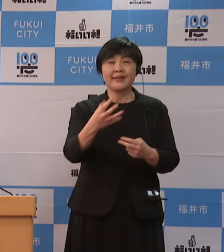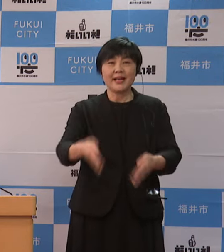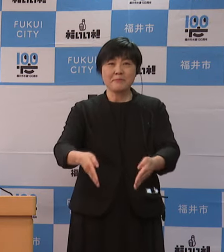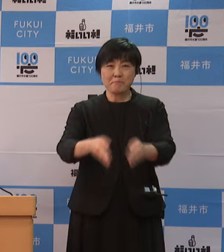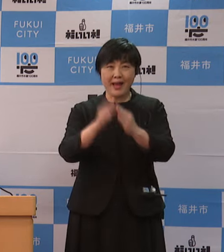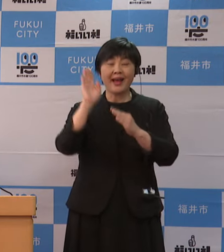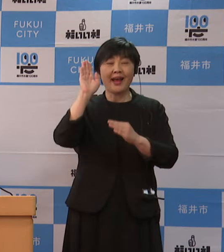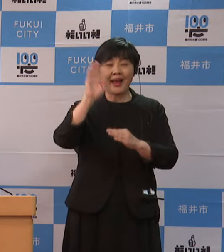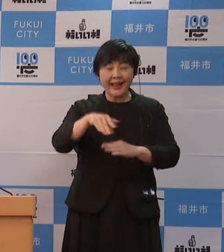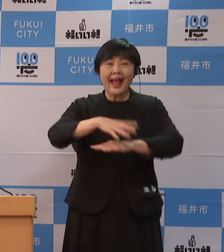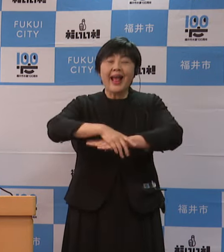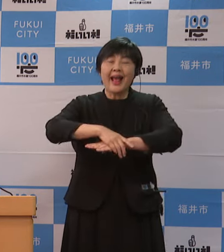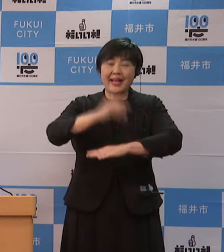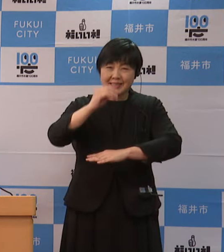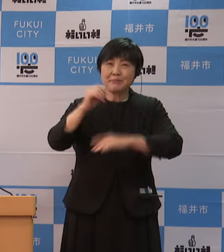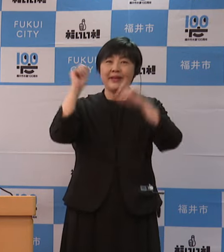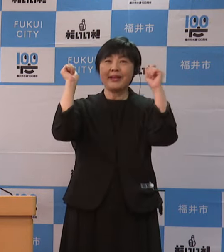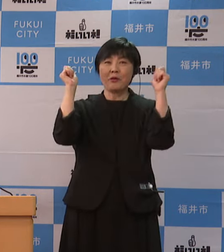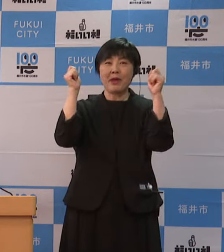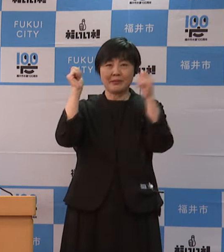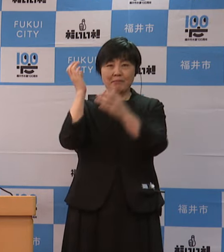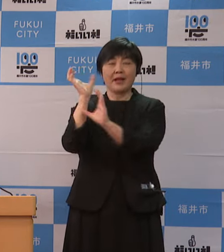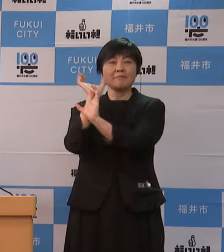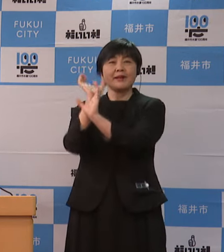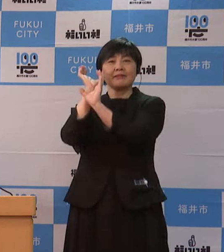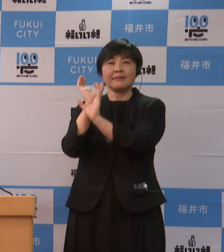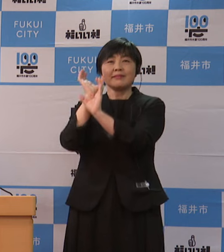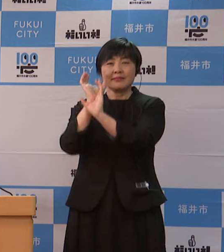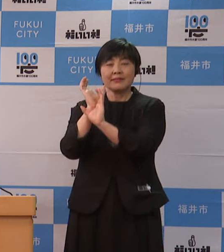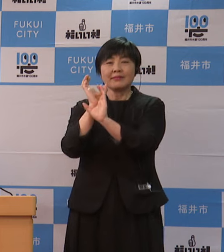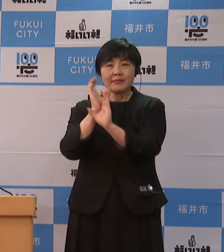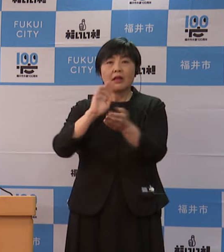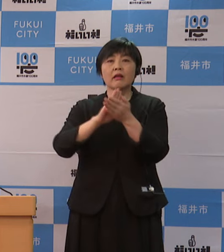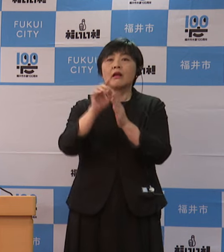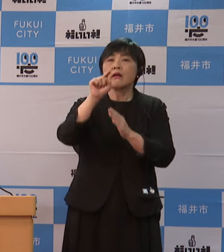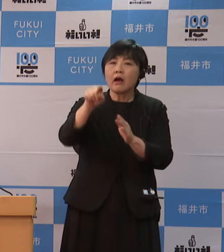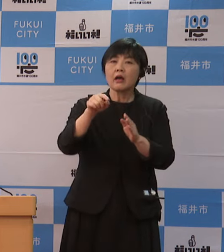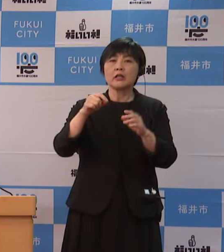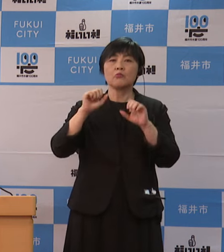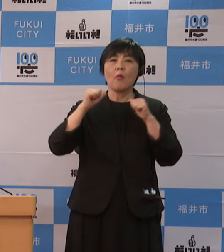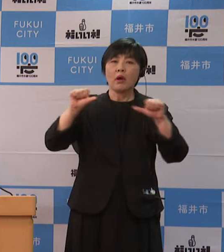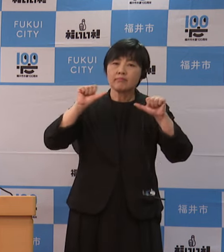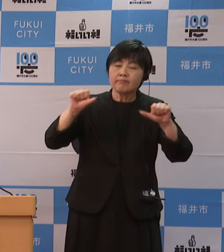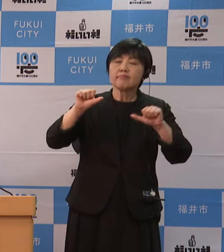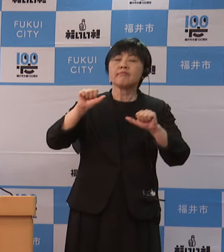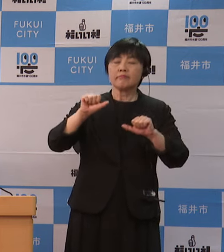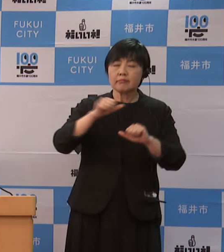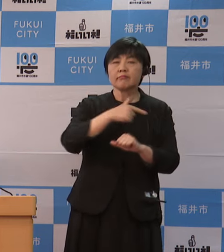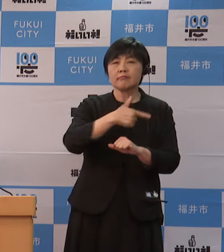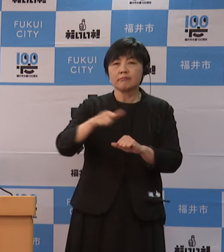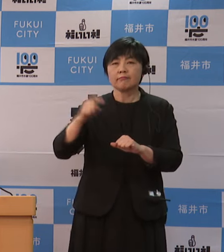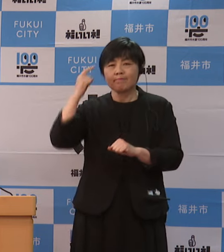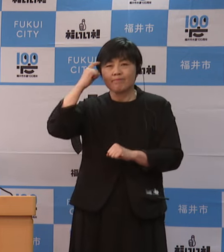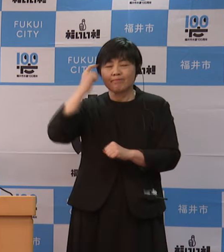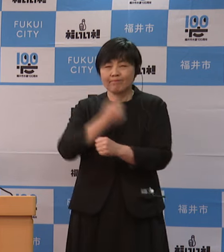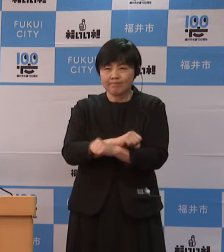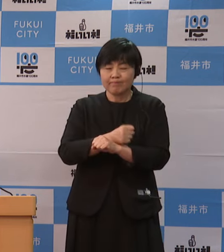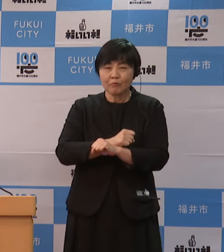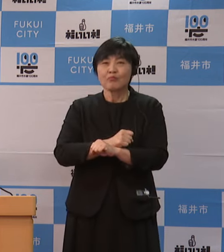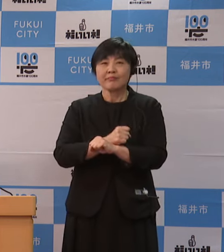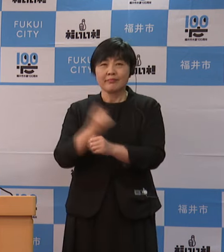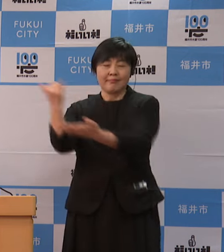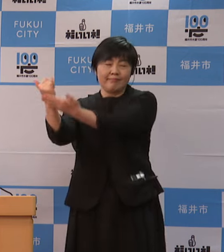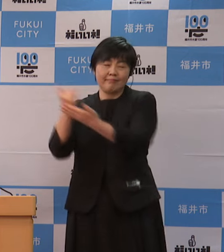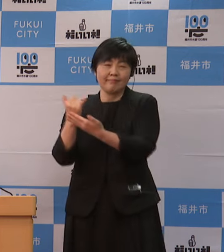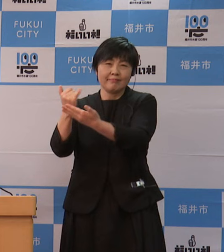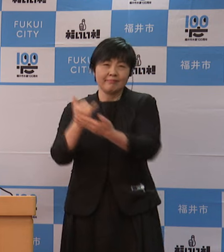のといいますか、祭りなので県外にもアピールができるように、市外県外にですね、そして多くのお客様に来ていただ